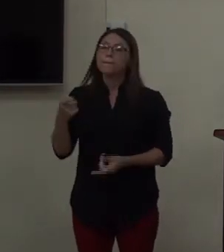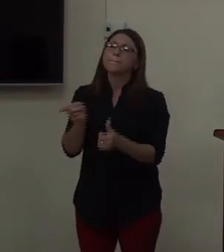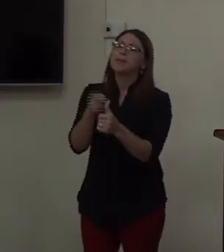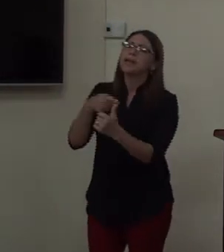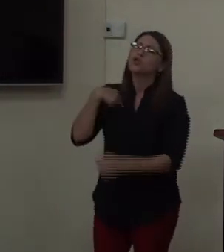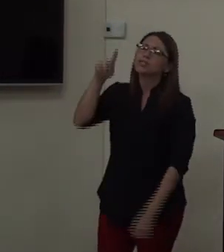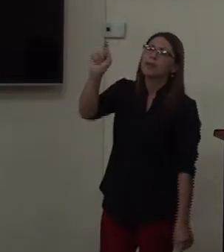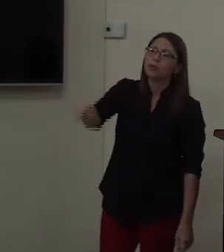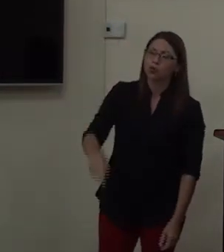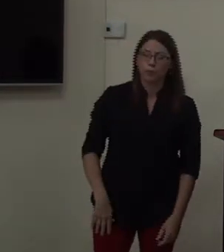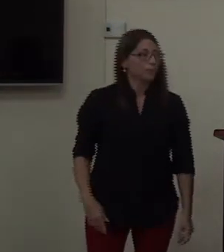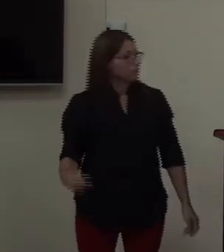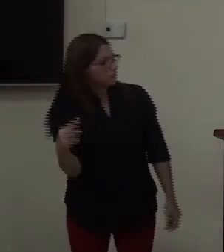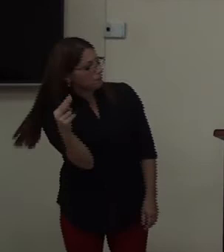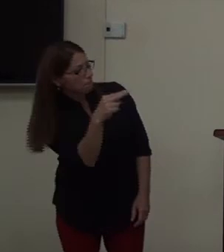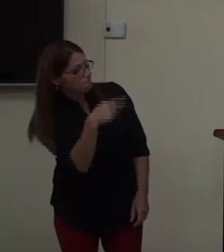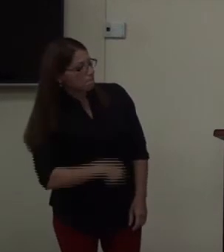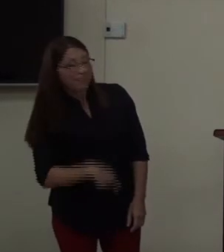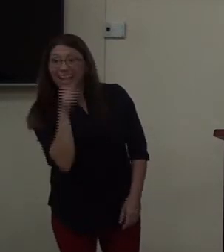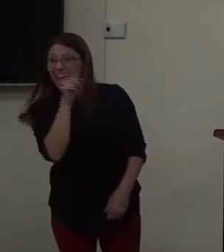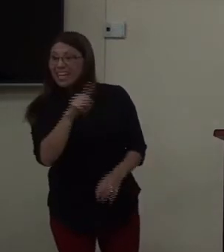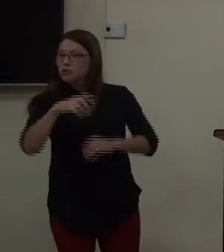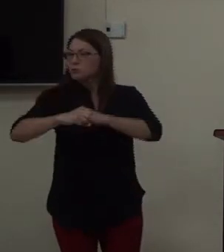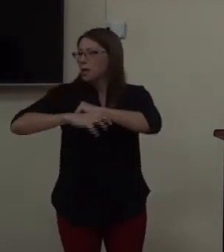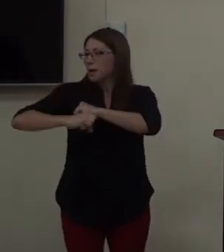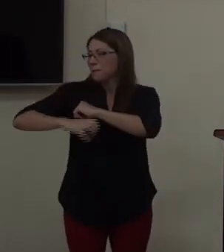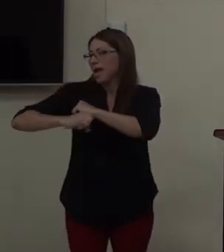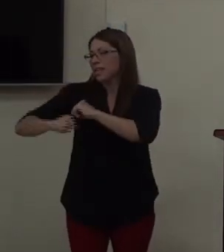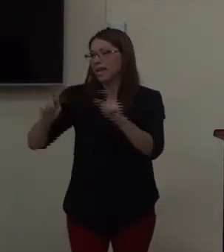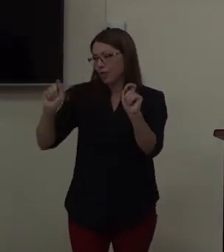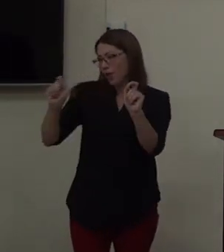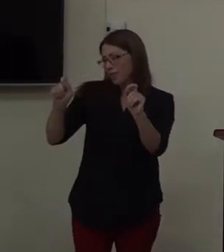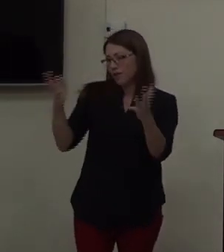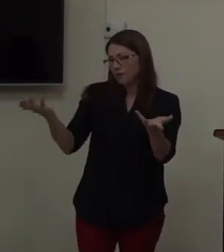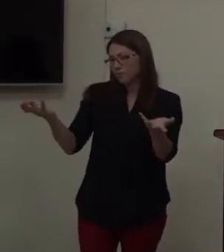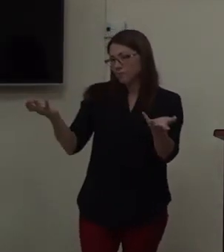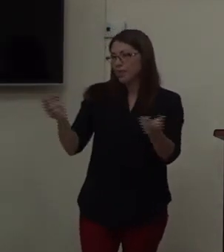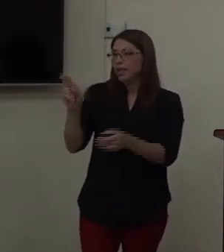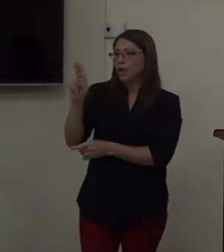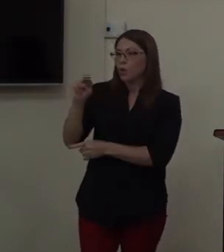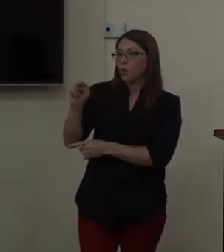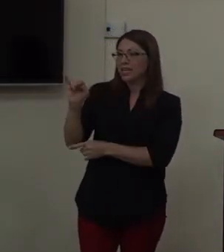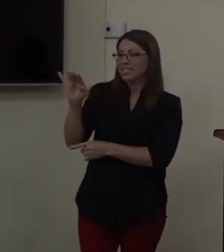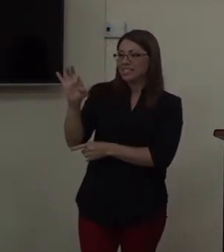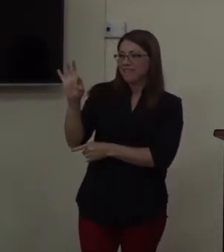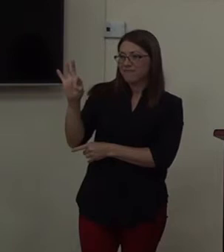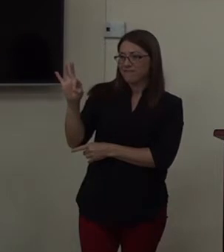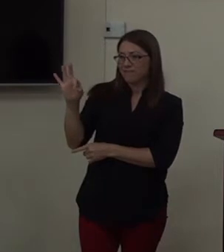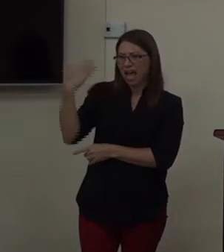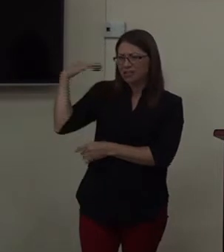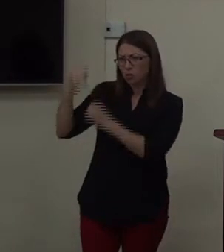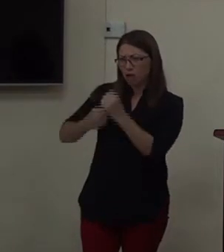¿qué les dice a ustedes? Este es un cartel de una campaña, digamos, educativa de UNICEF de hace unos años, que pegaron